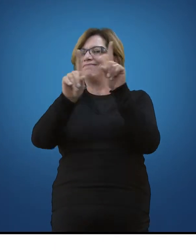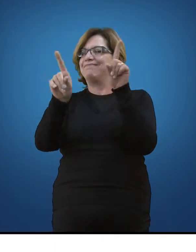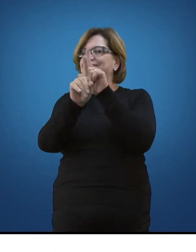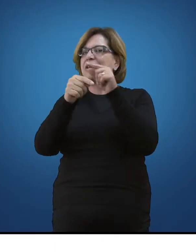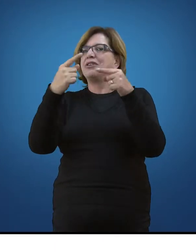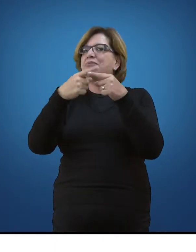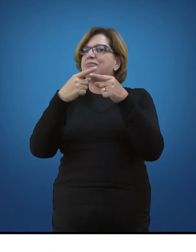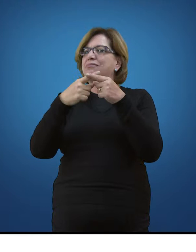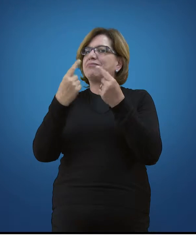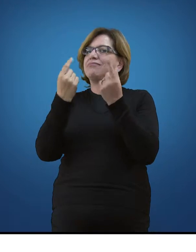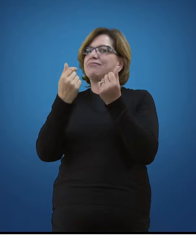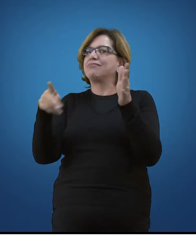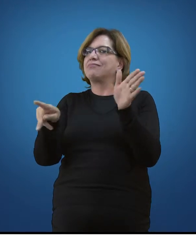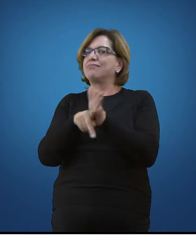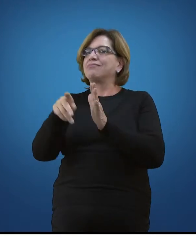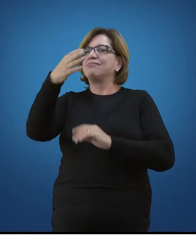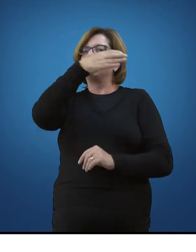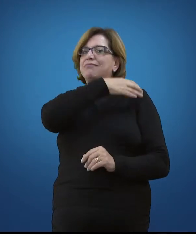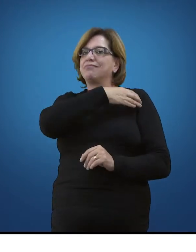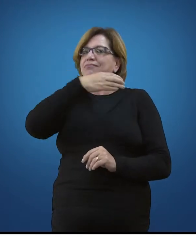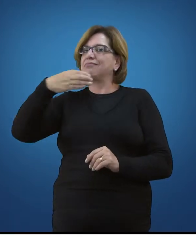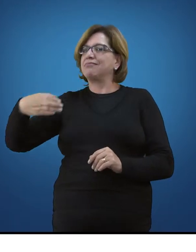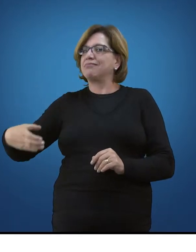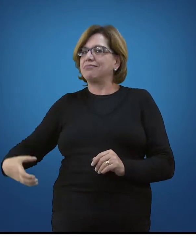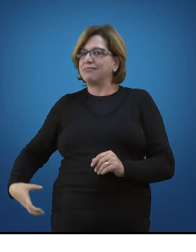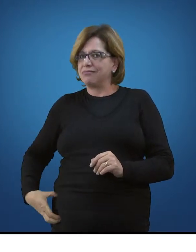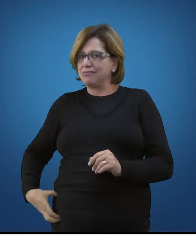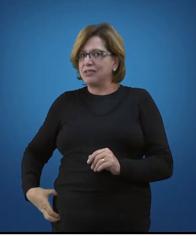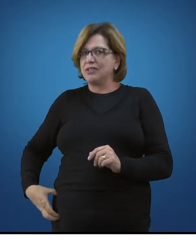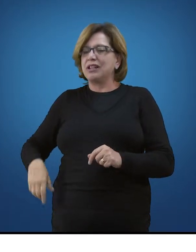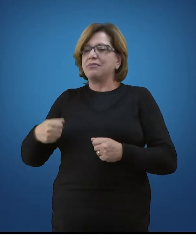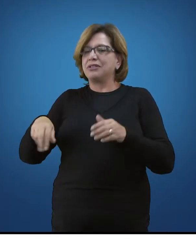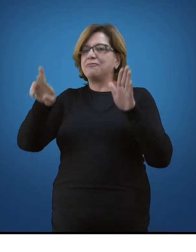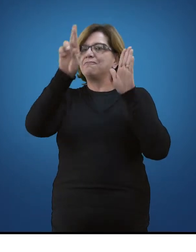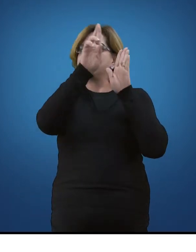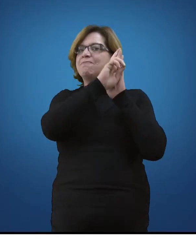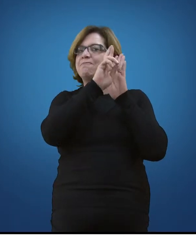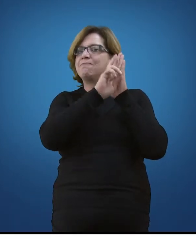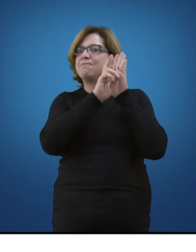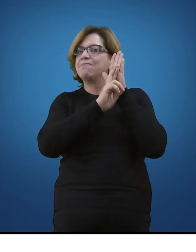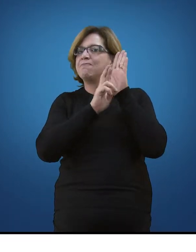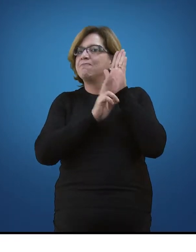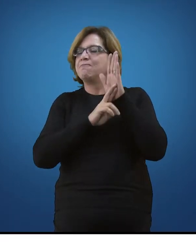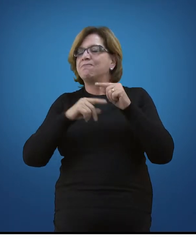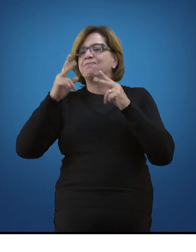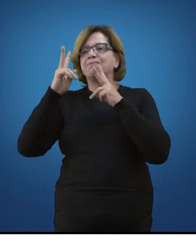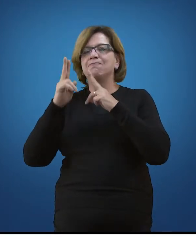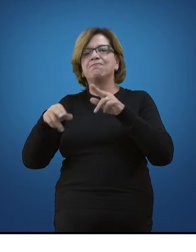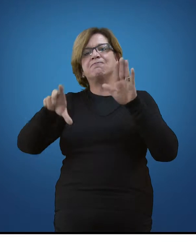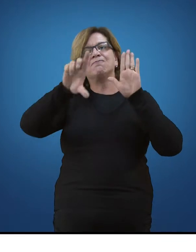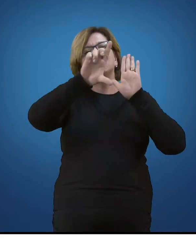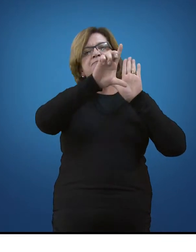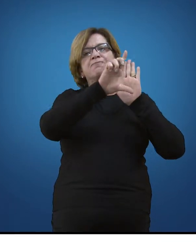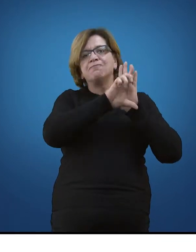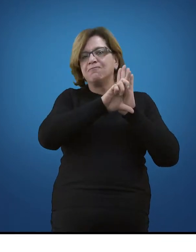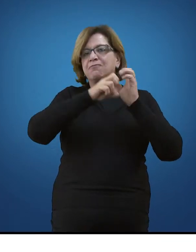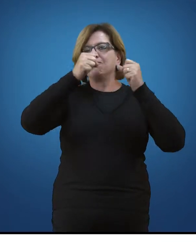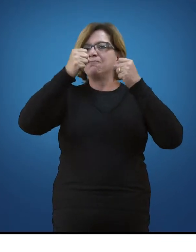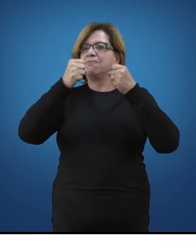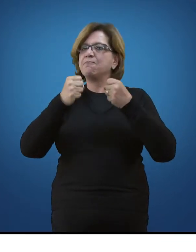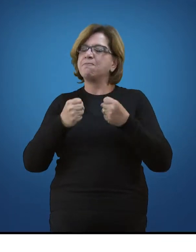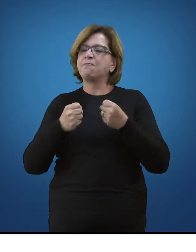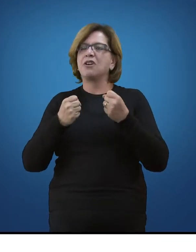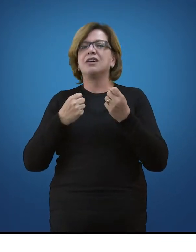eu quero e como eu quero. Eu preciso cumprir regras estabelecidas e regras que